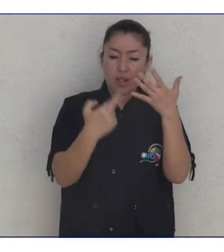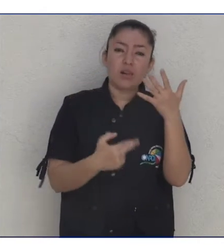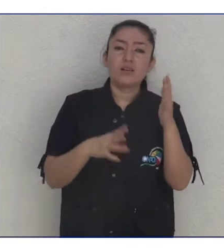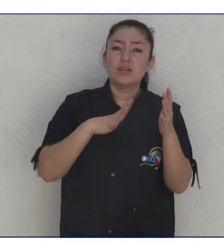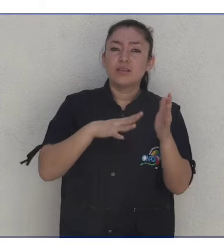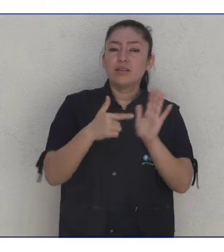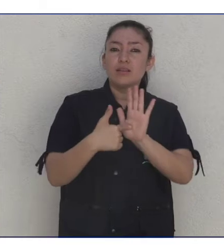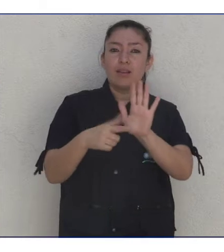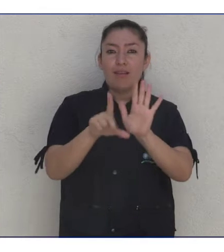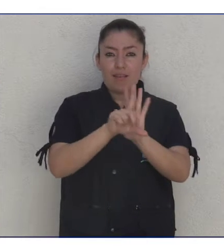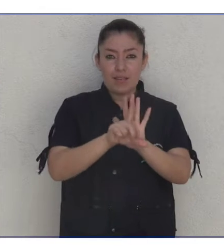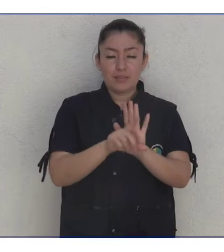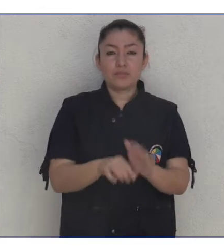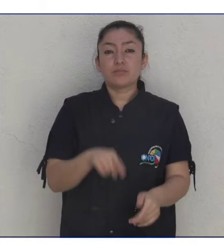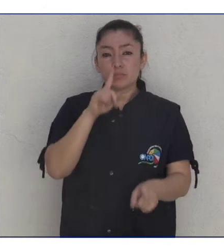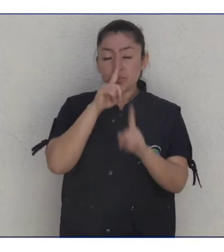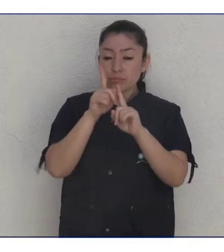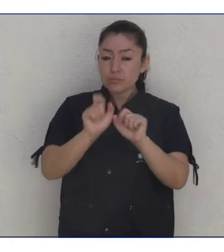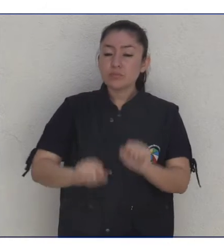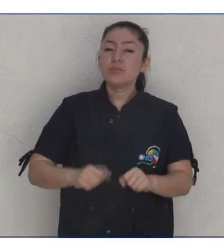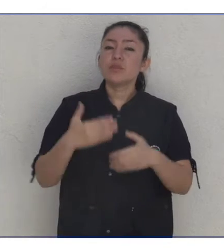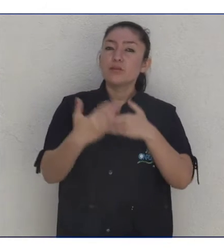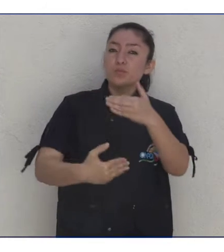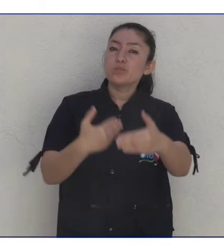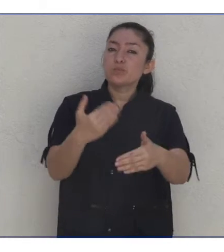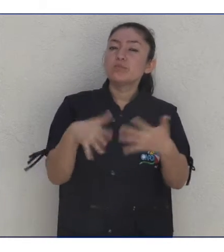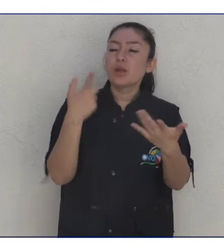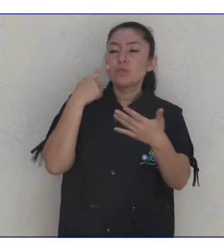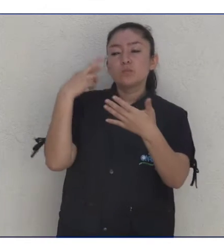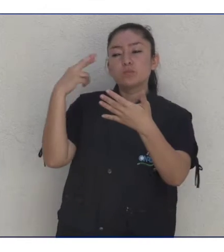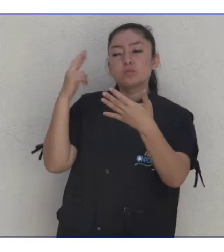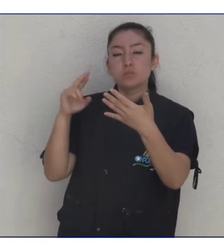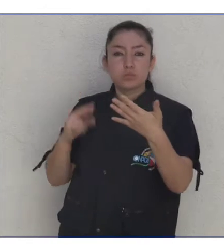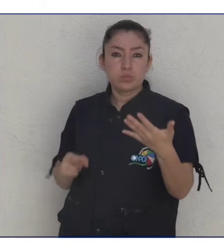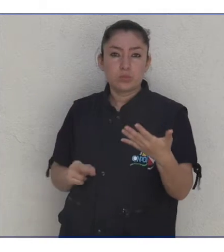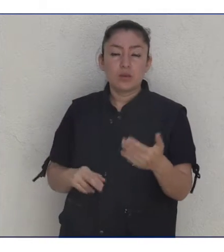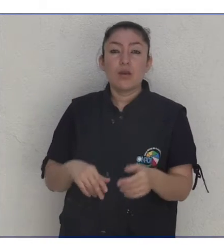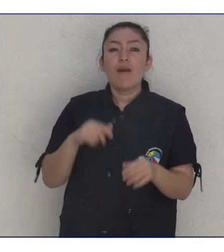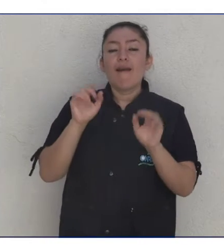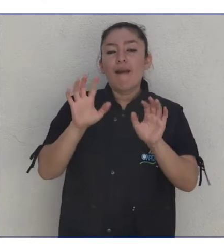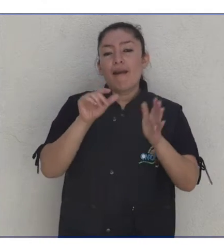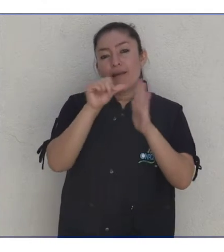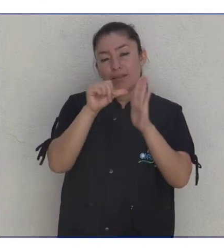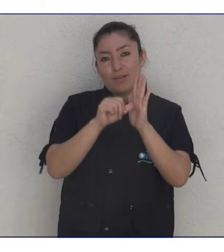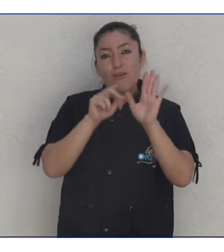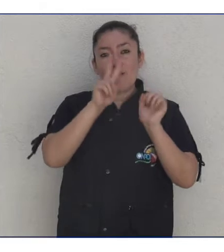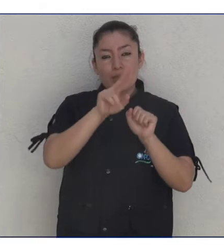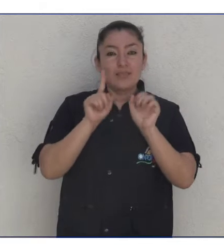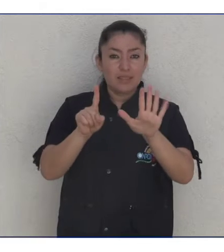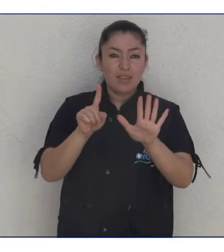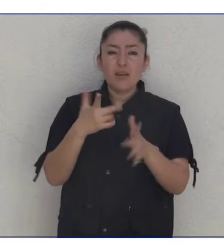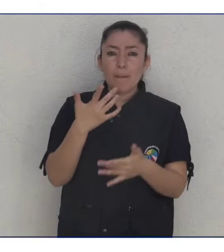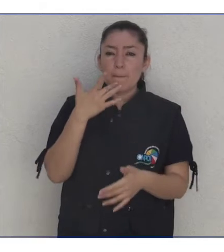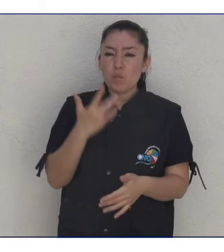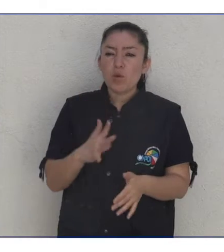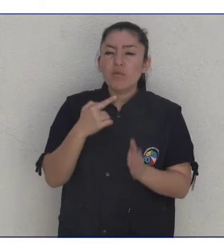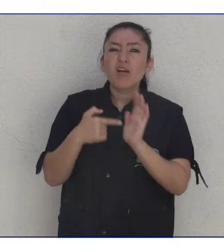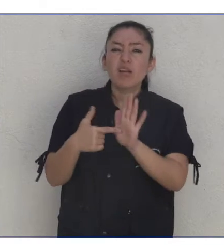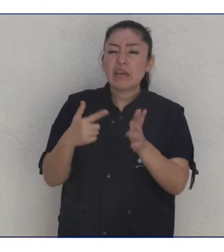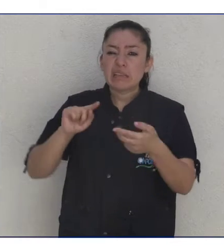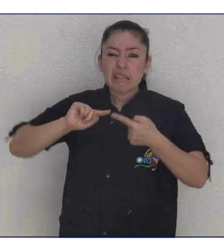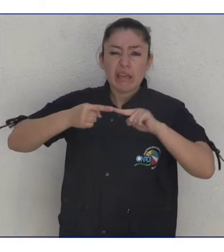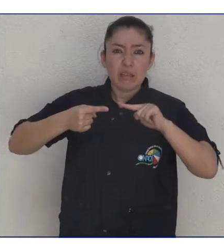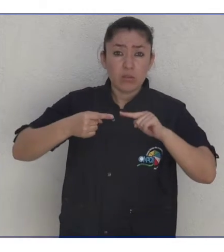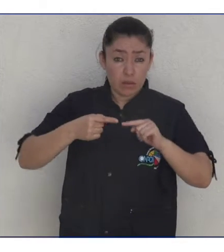requisitos establecidos en la presente ley. Será procedente el recurso de revisión. Artículo 26. Prueba de daño.